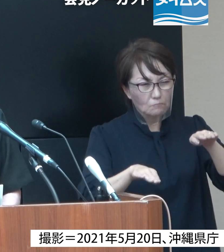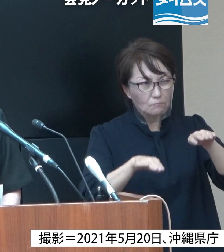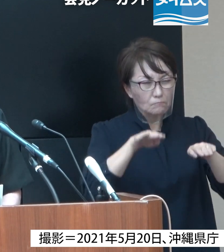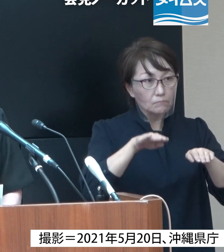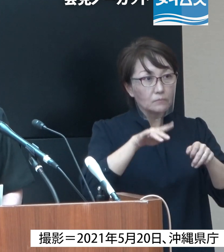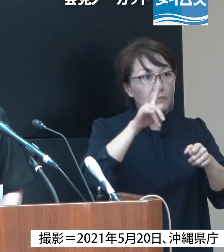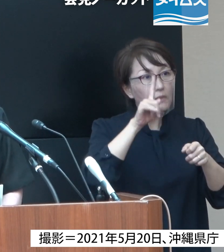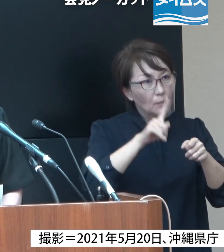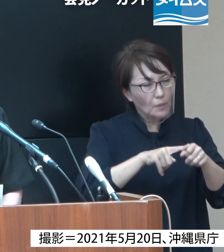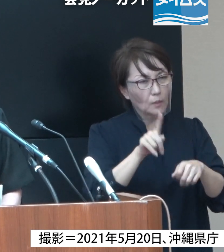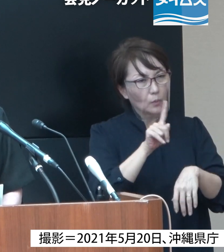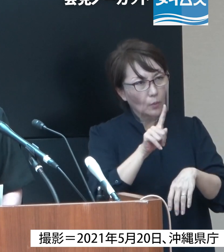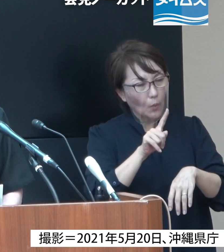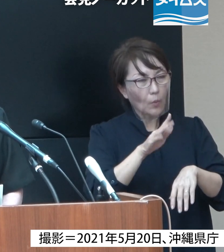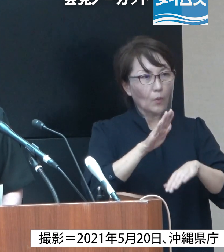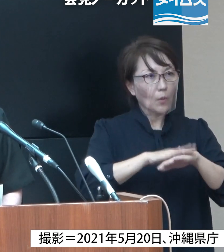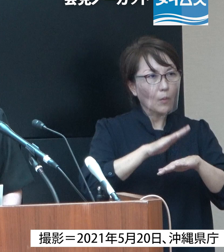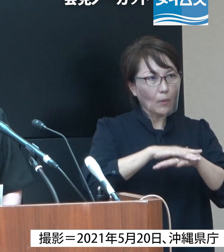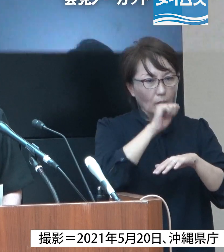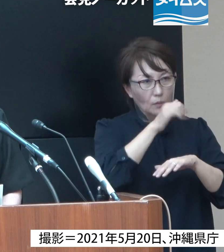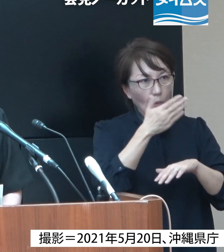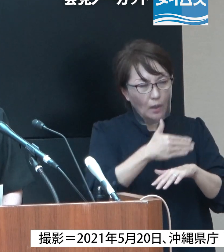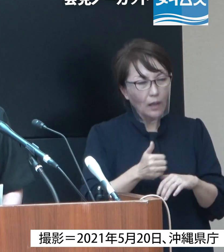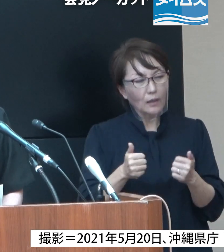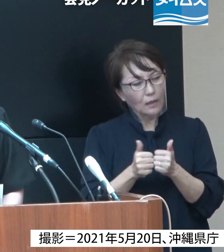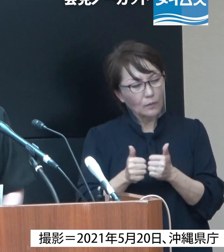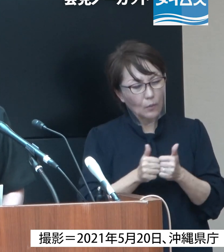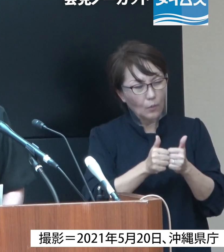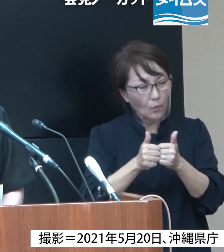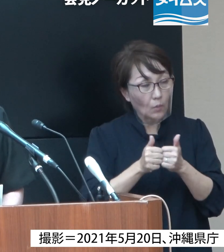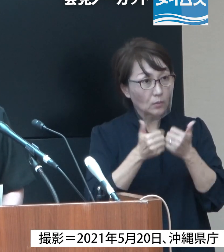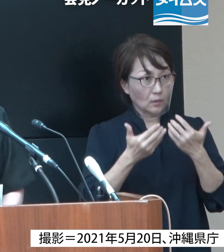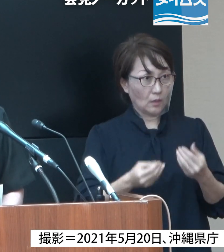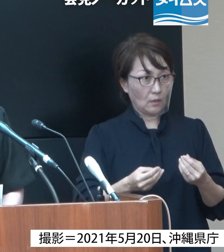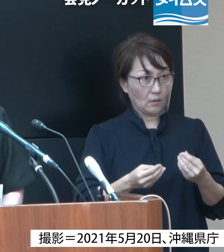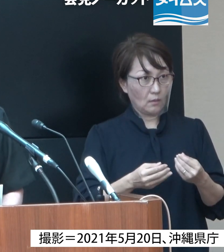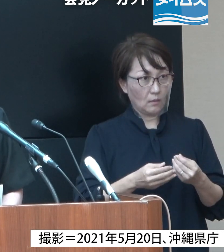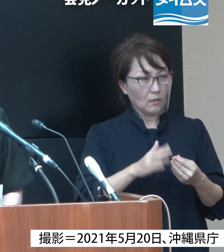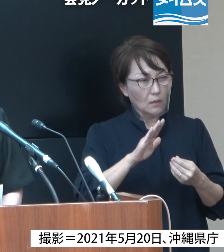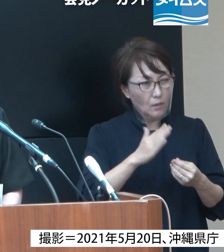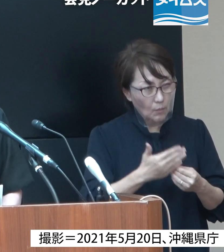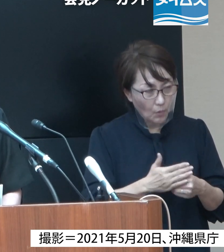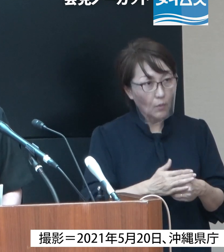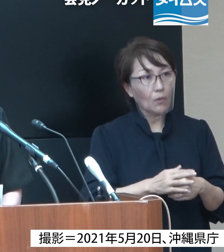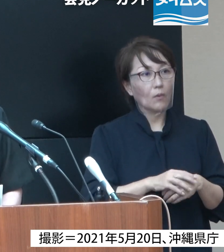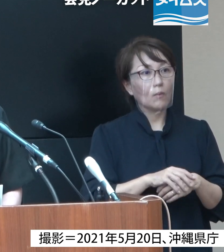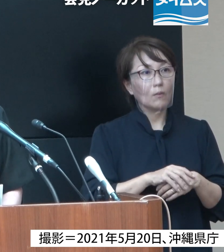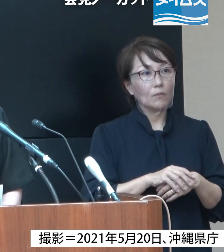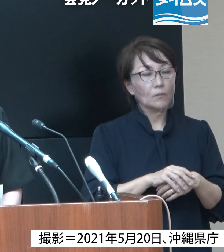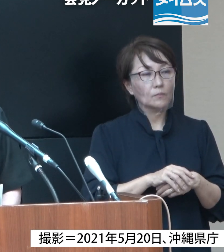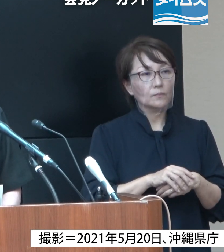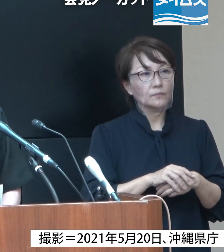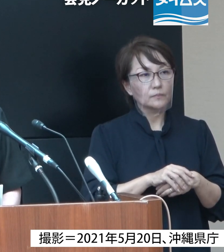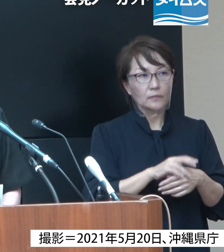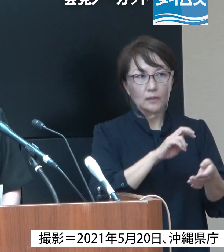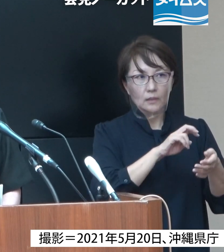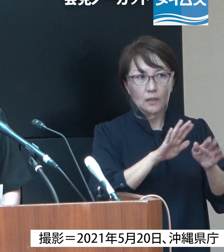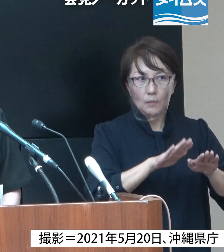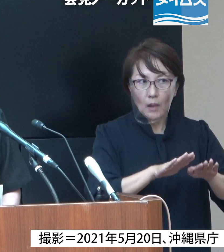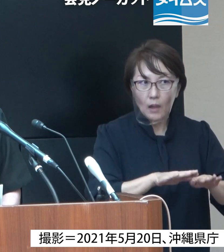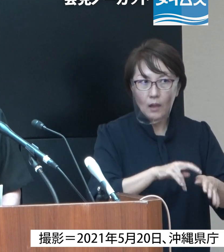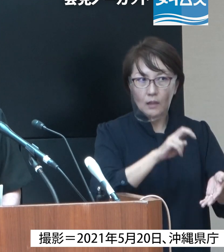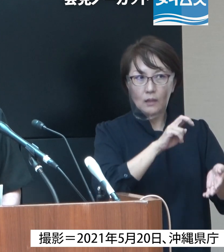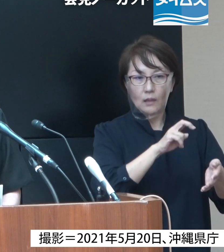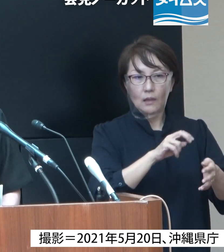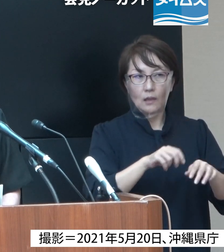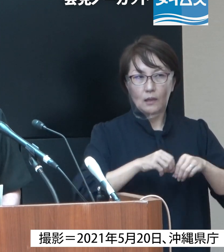すればいいのかということを検討を続けてまいりましたが、やはり、ここに至ってはこの医療の非常